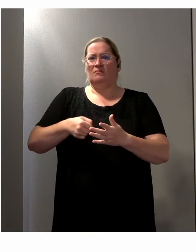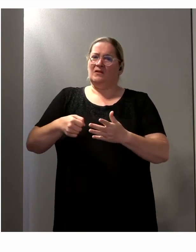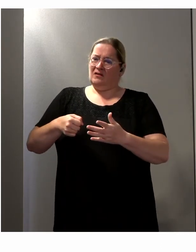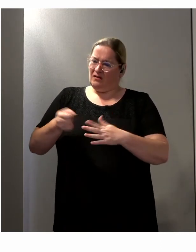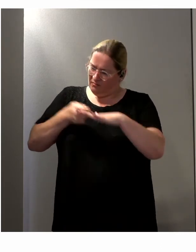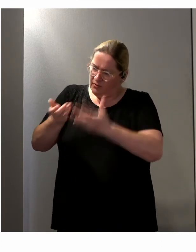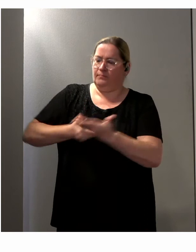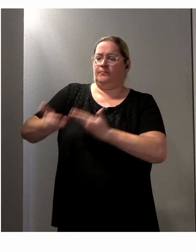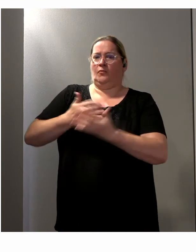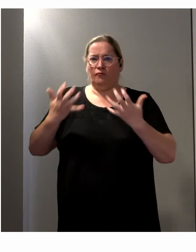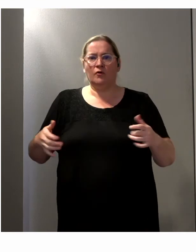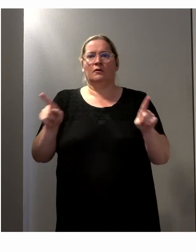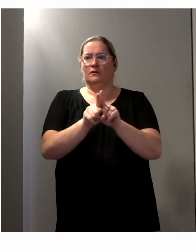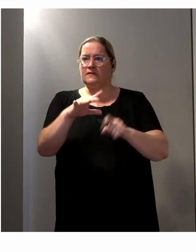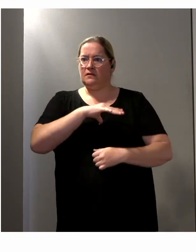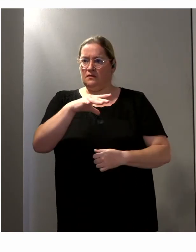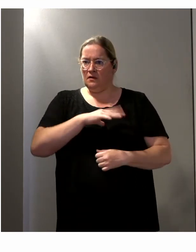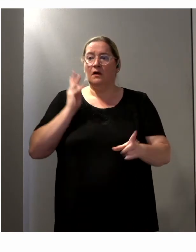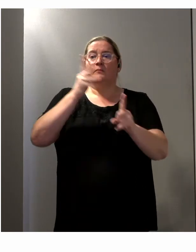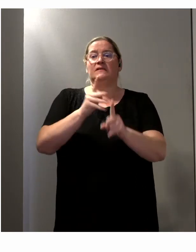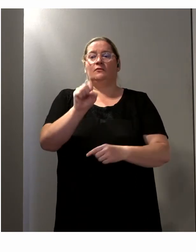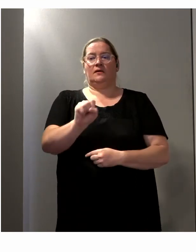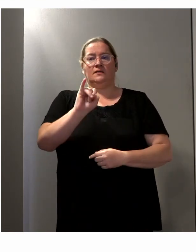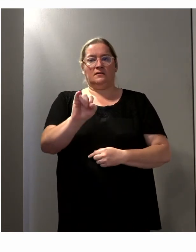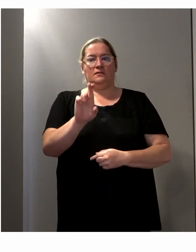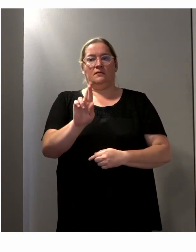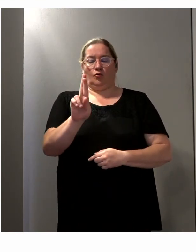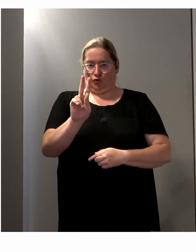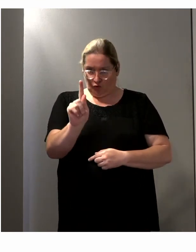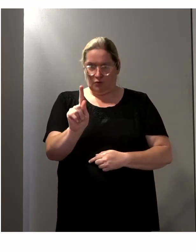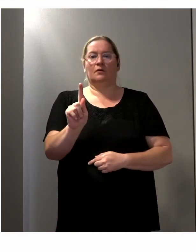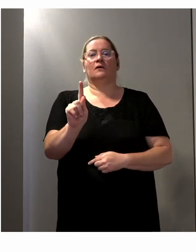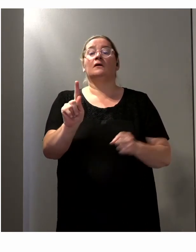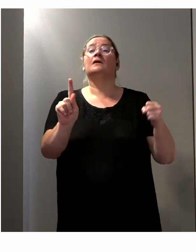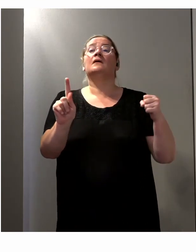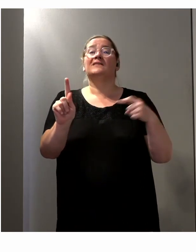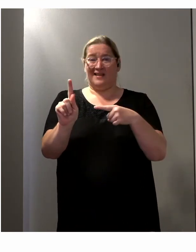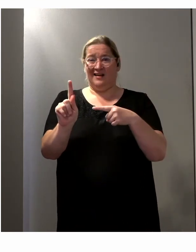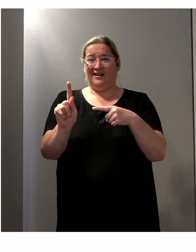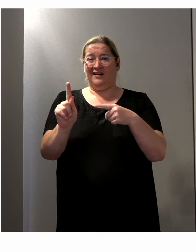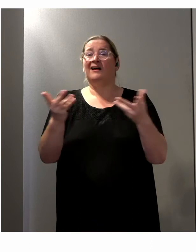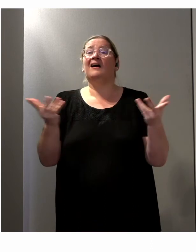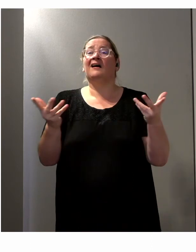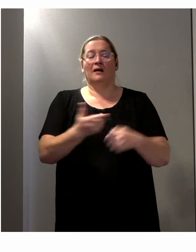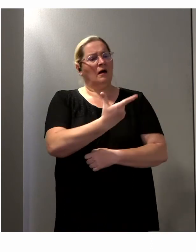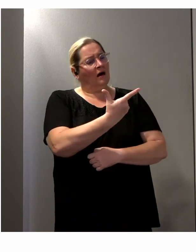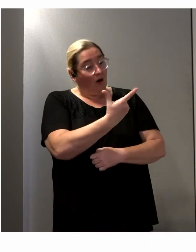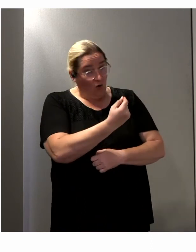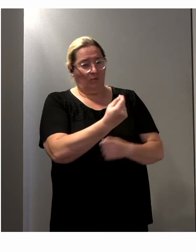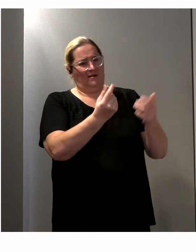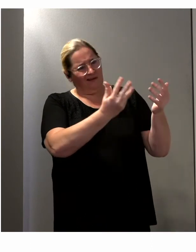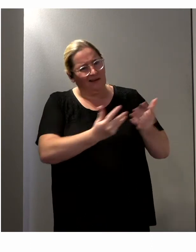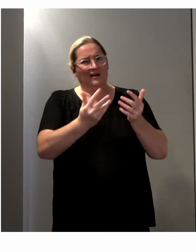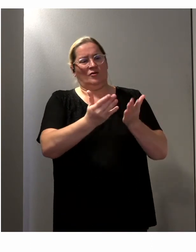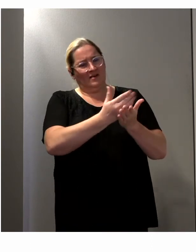on a eu la mission CIRUG, où on a là aussi porté la déconnexion des ressources du conjoint